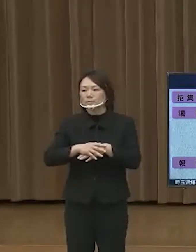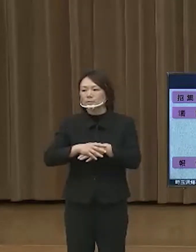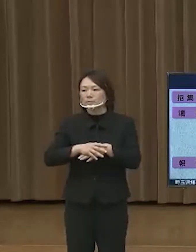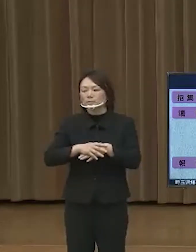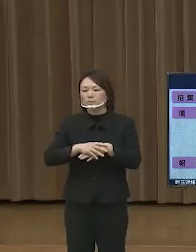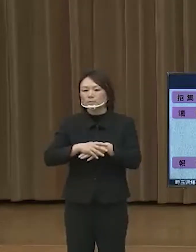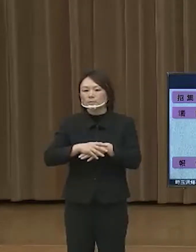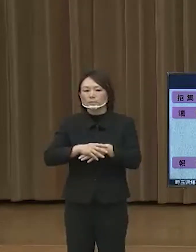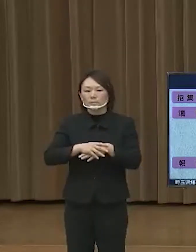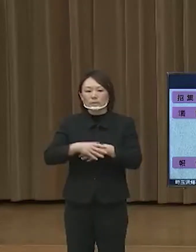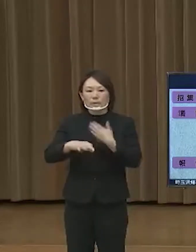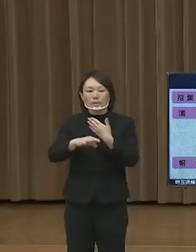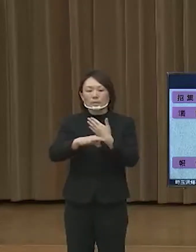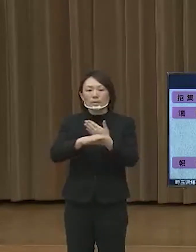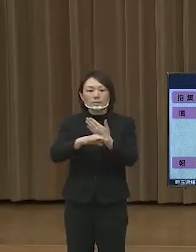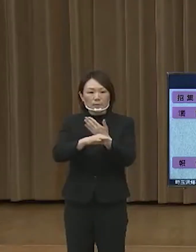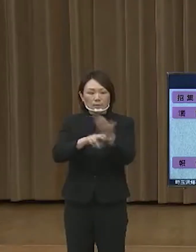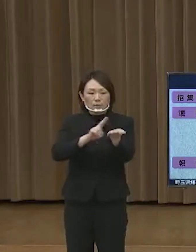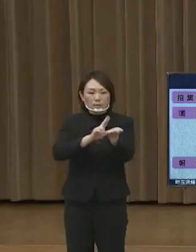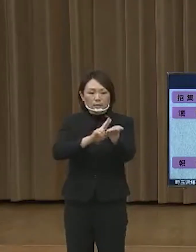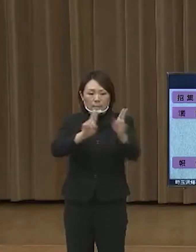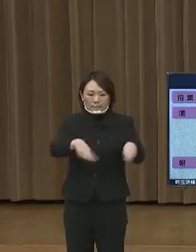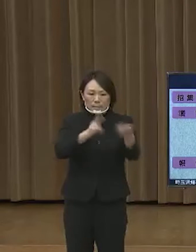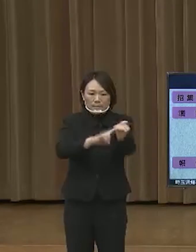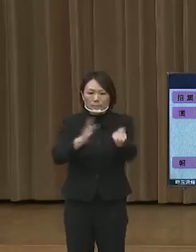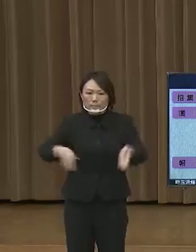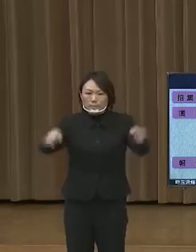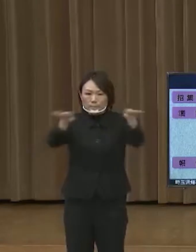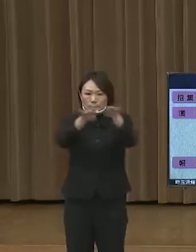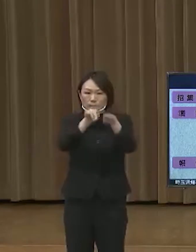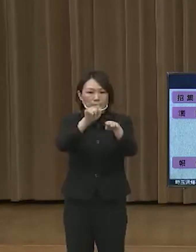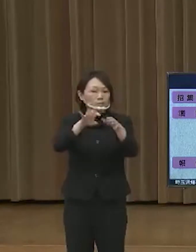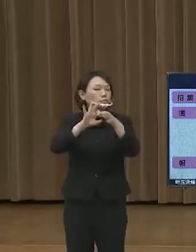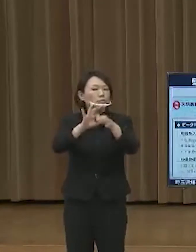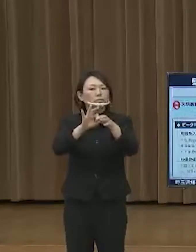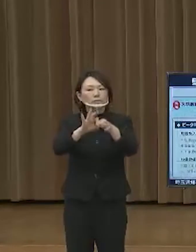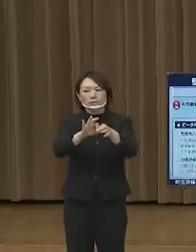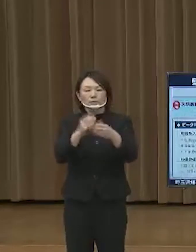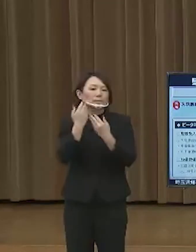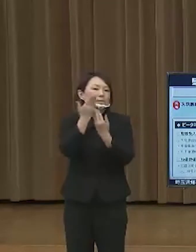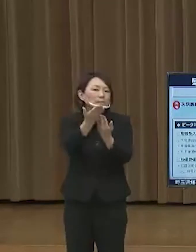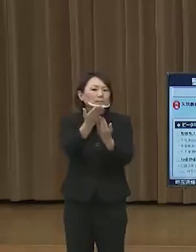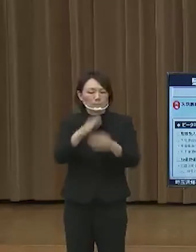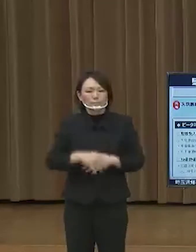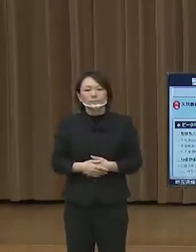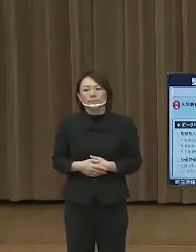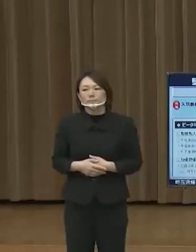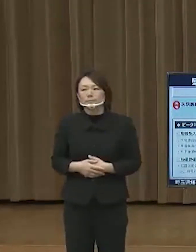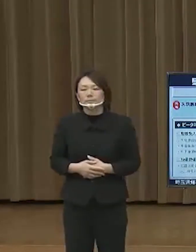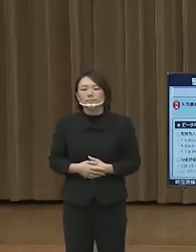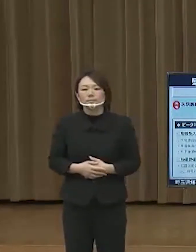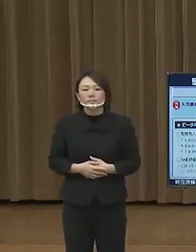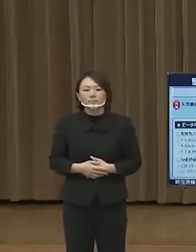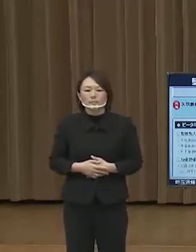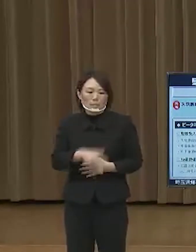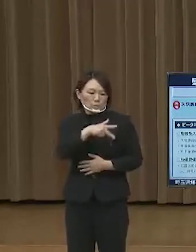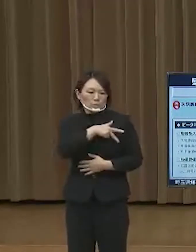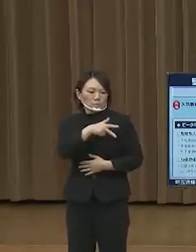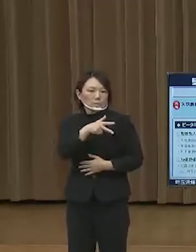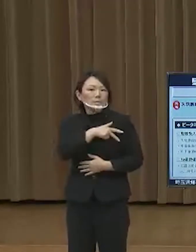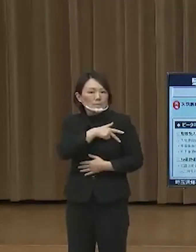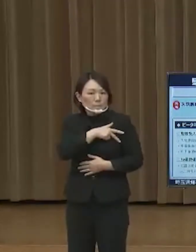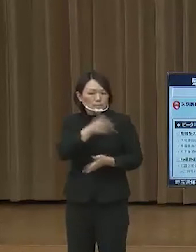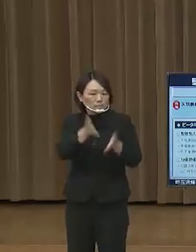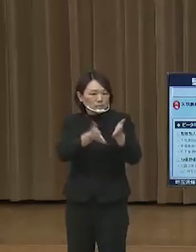仮設の医療専用医療施設の関係で、数点ちょっとお尋ねします。スタッフが足りない